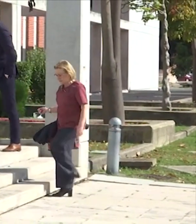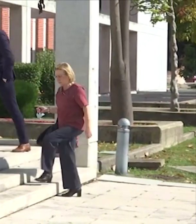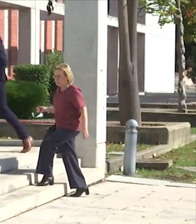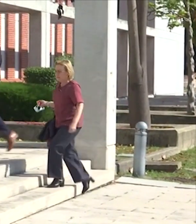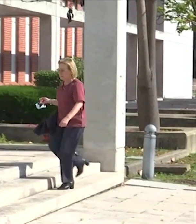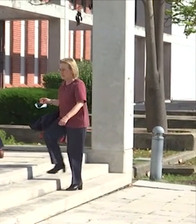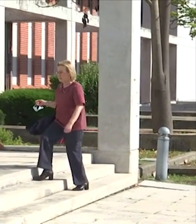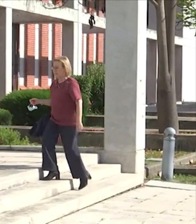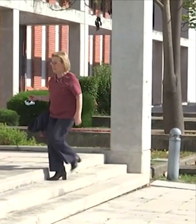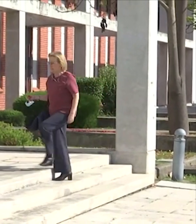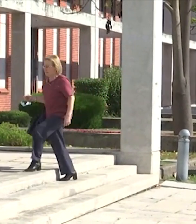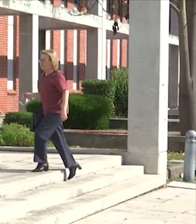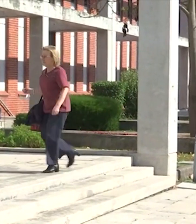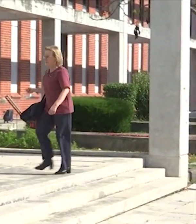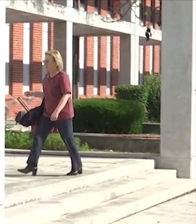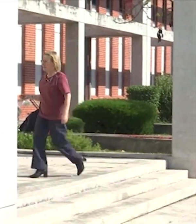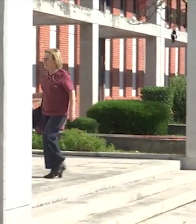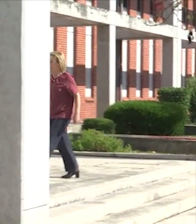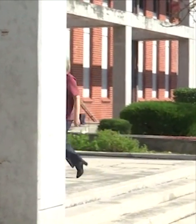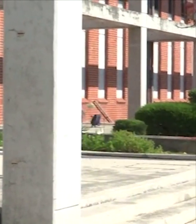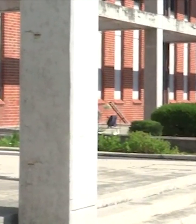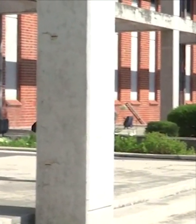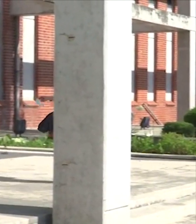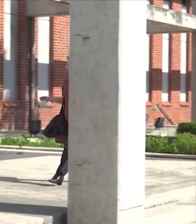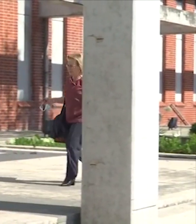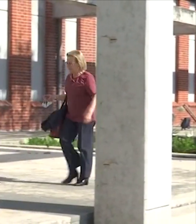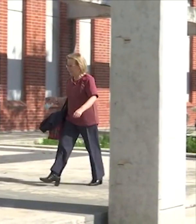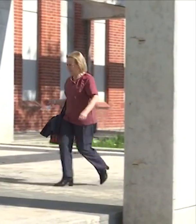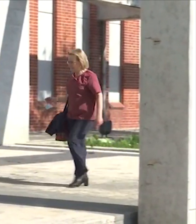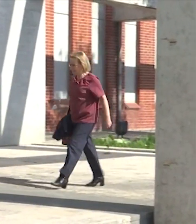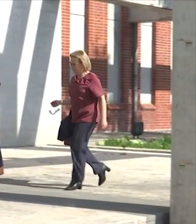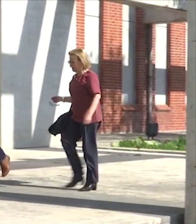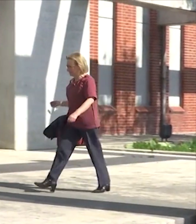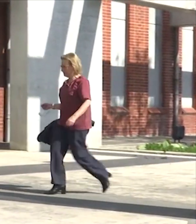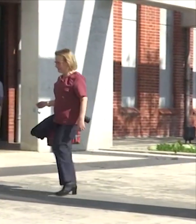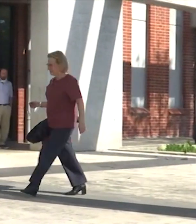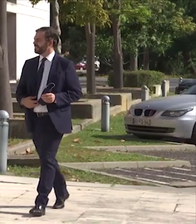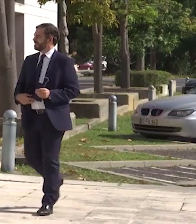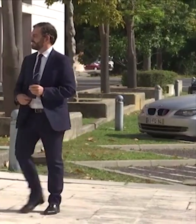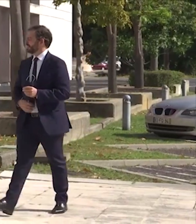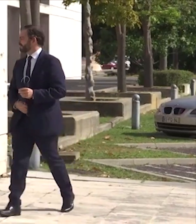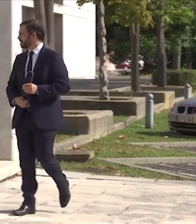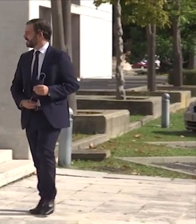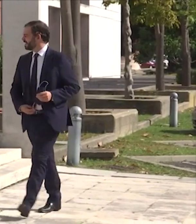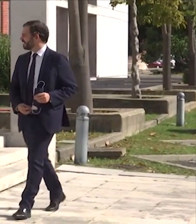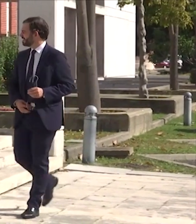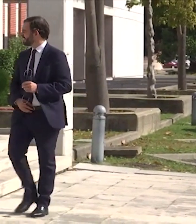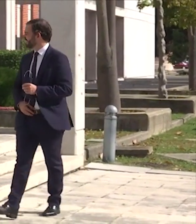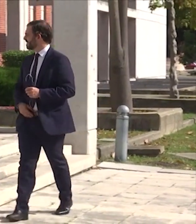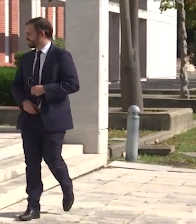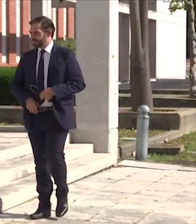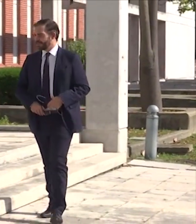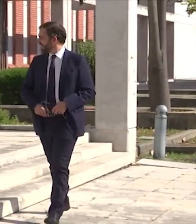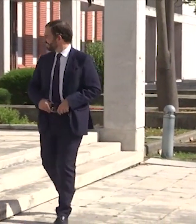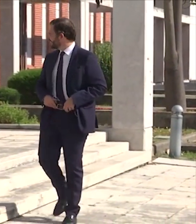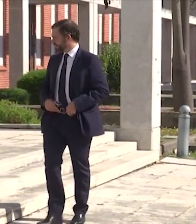Estado, em termos globais, a fotografia é favorável e o resultado da primeira fase de desconfinamento é de decrescimento do surto no